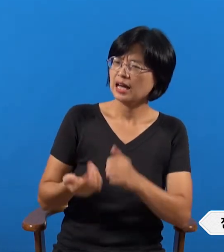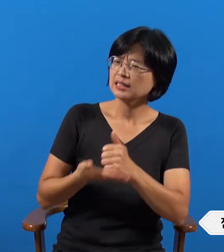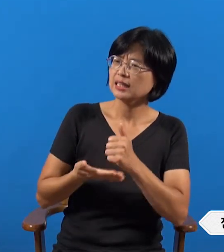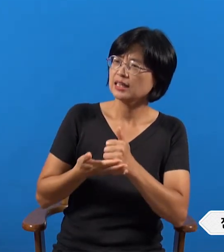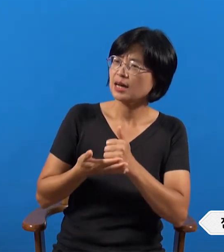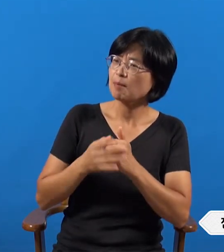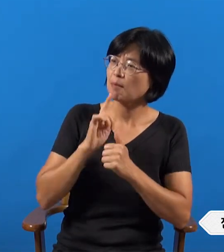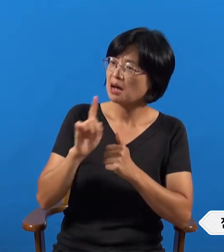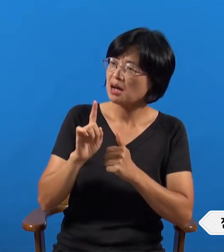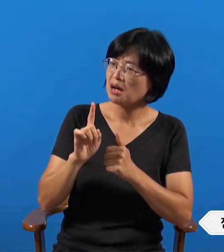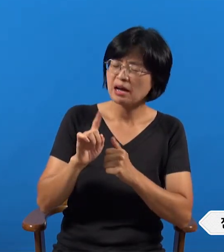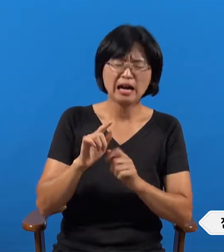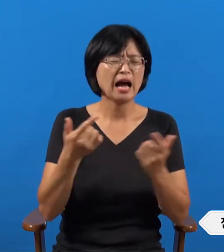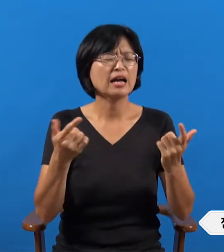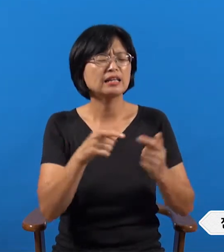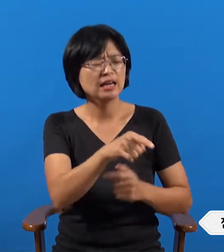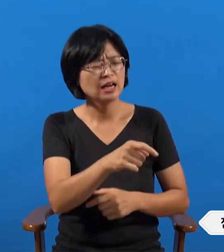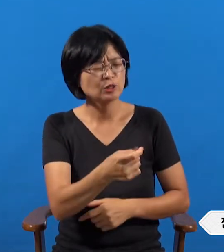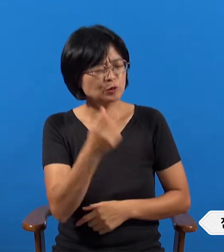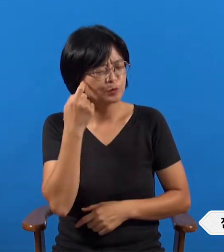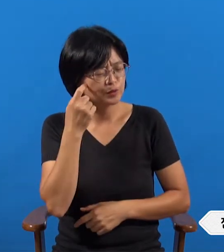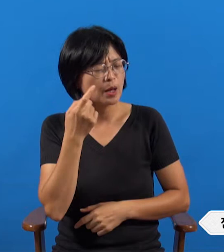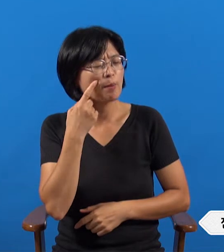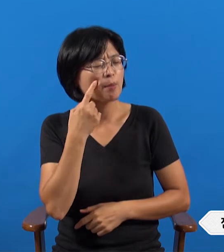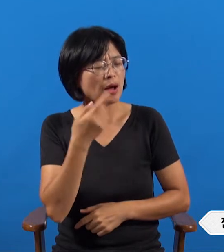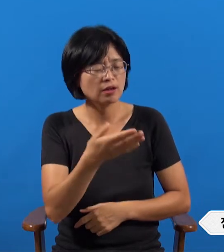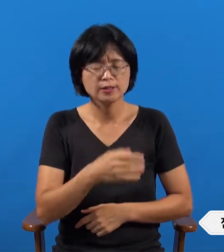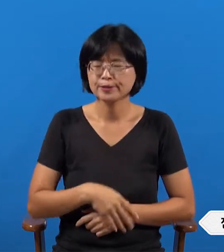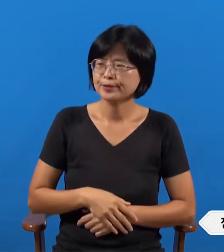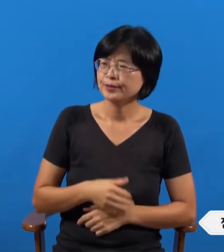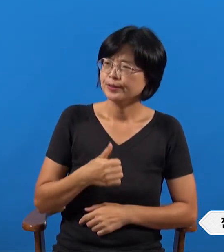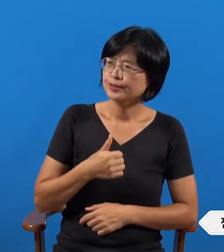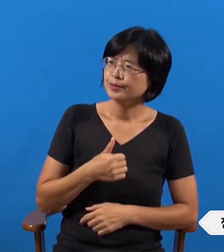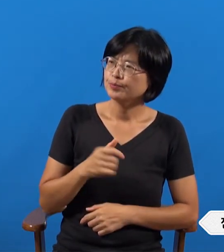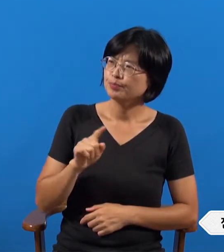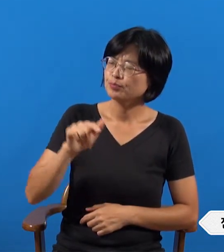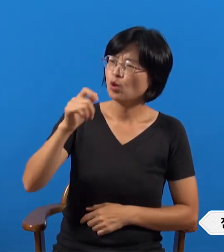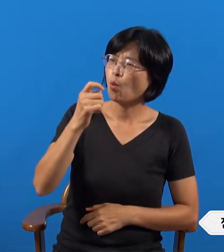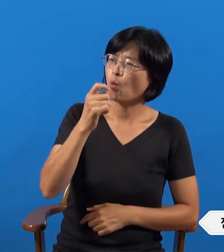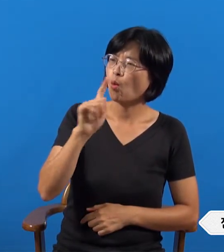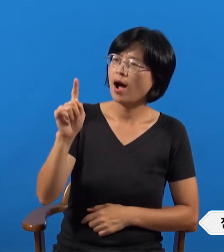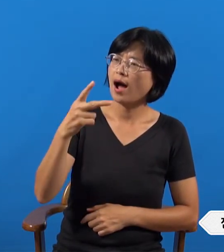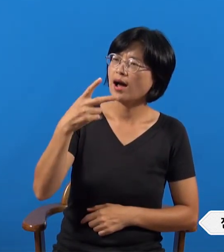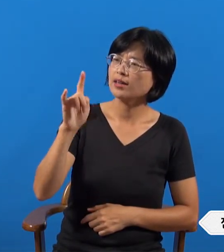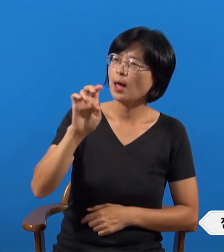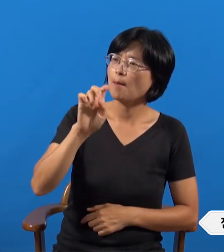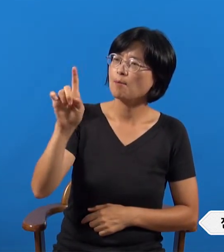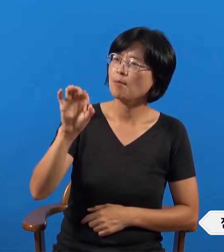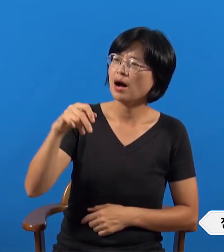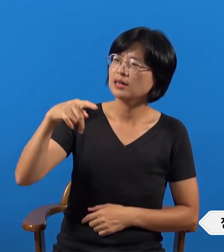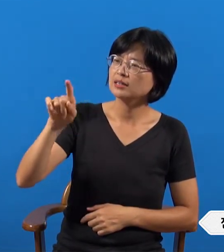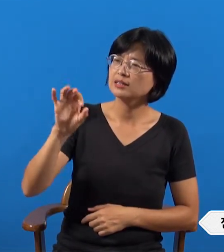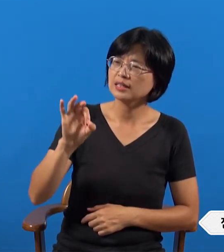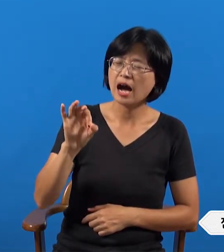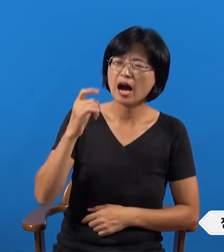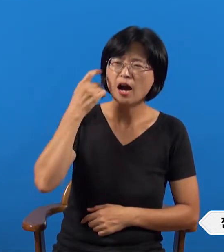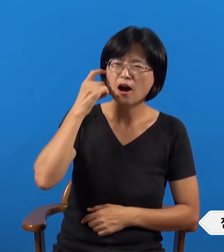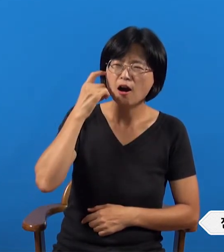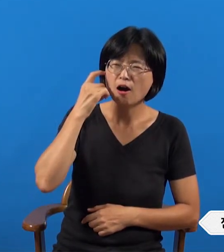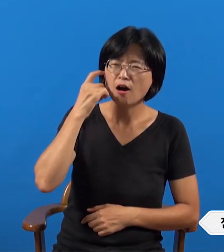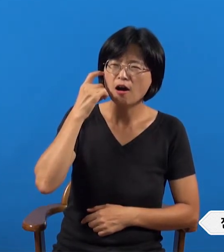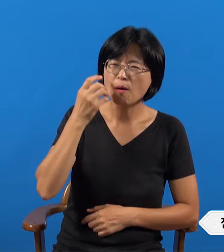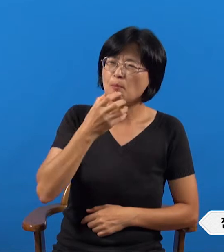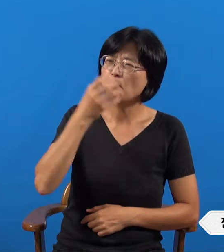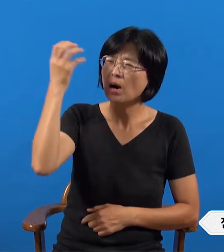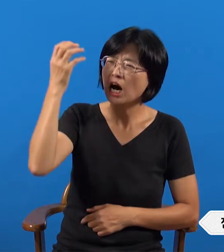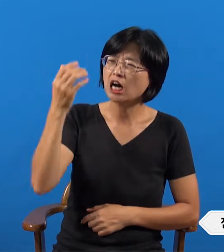엄마가 아니 다시 생각해봐. 아들 좀 더 생각하다 대답합니다. 과대망상? 아니,